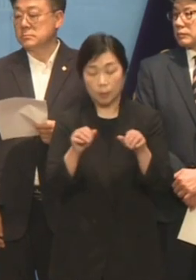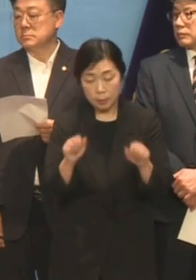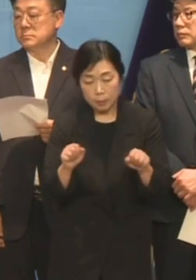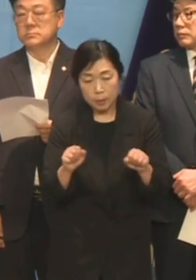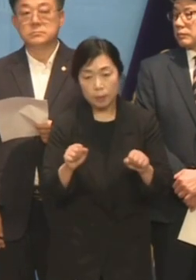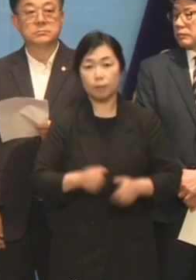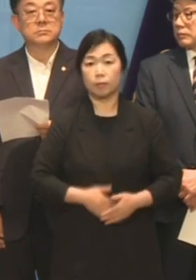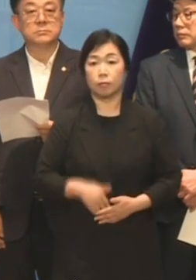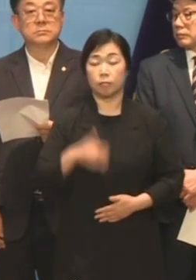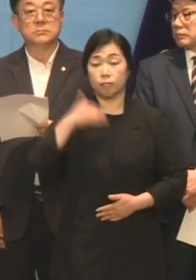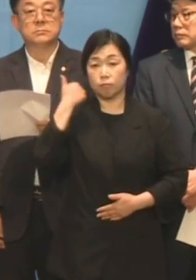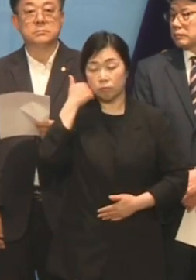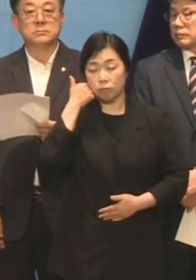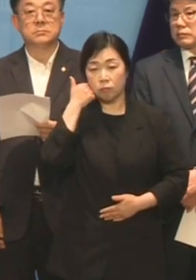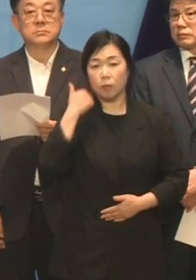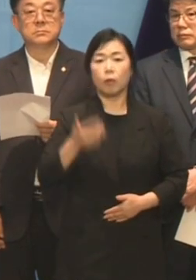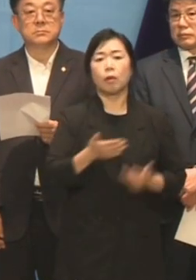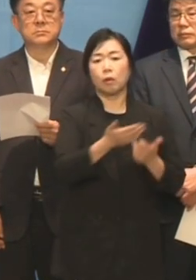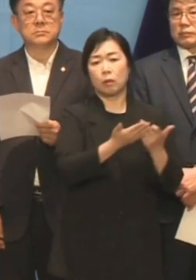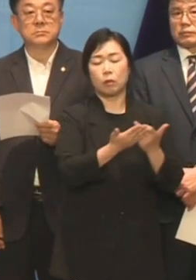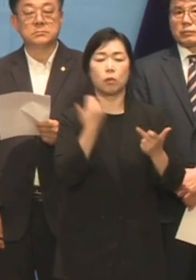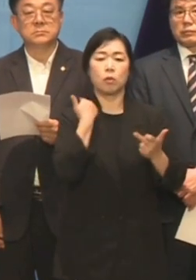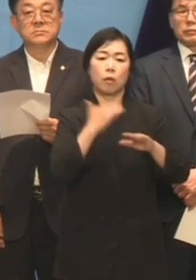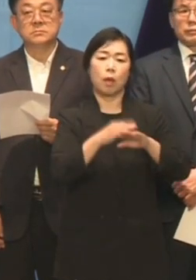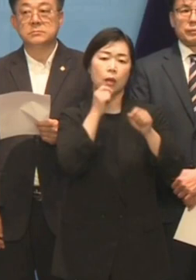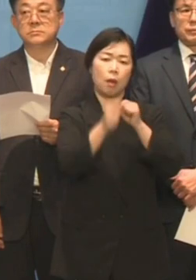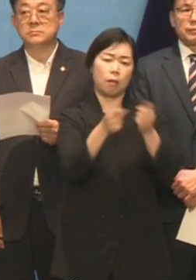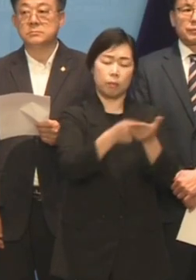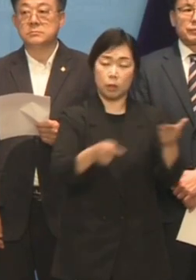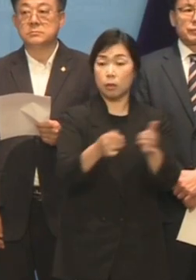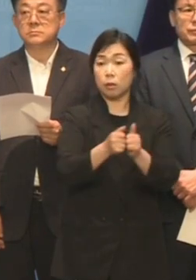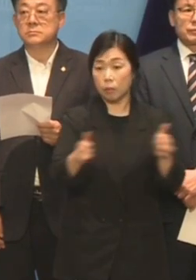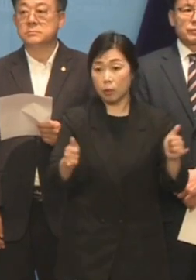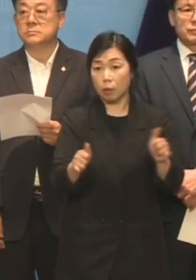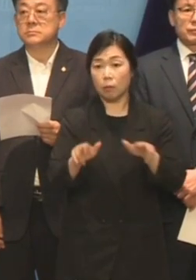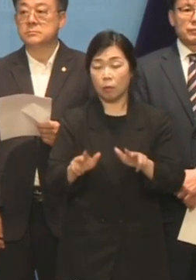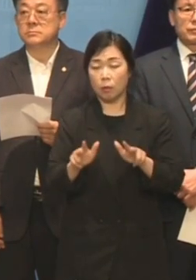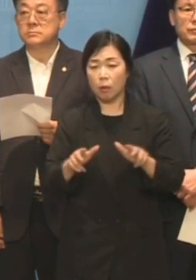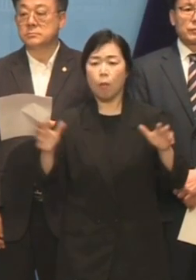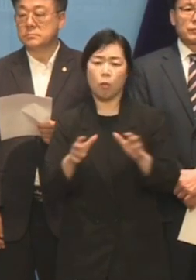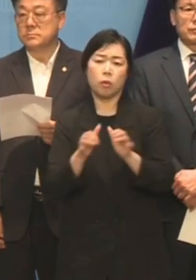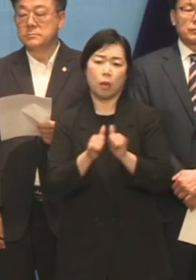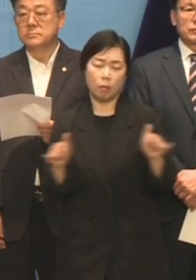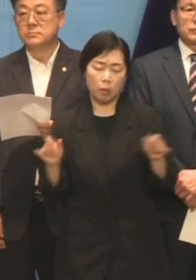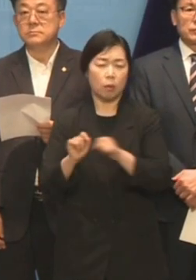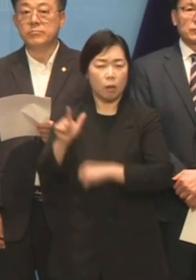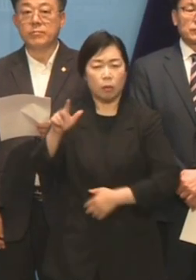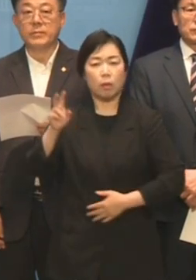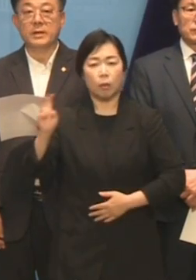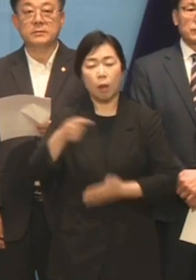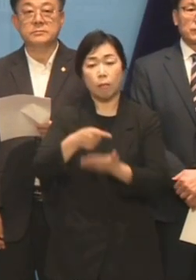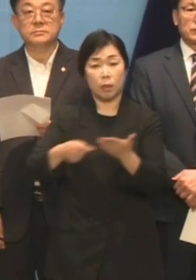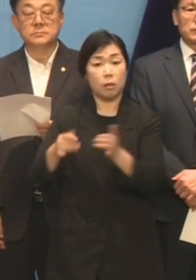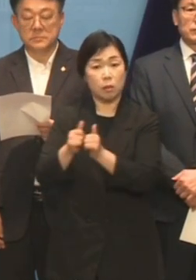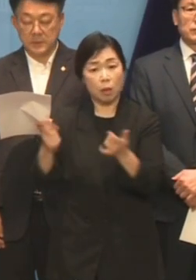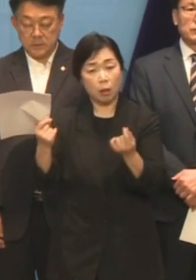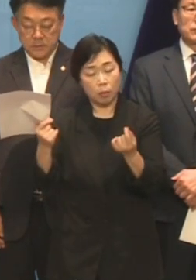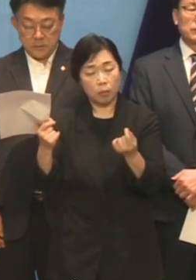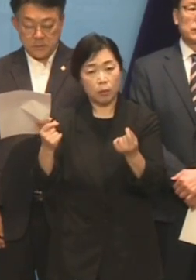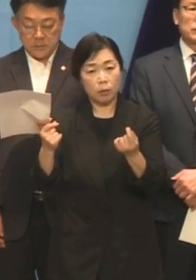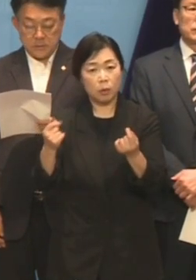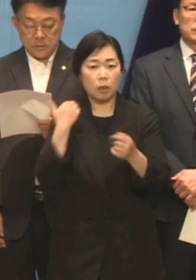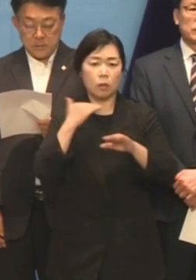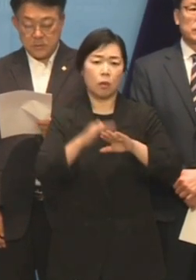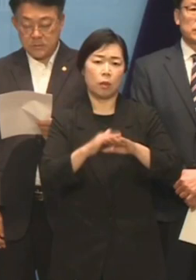안녕하십니까. 저는 제주의 전세사기 피해자입니다. 여기에 모인 대다수의 분들은, 피해자분들은